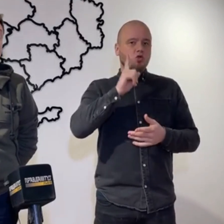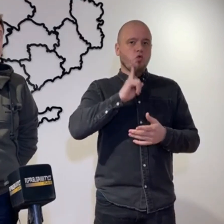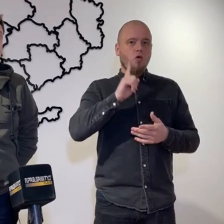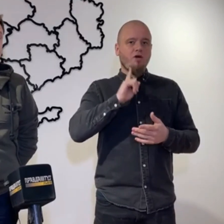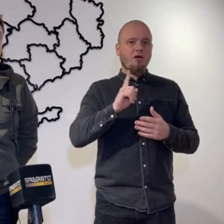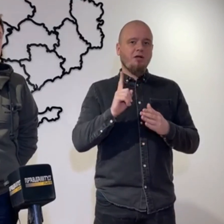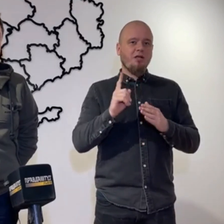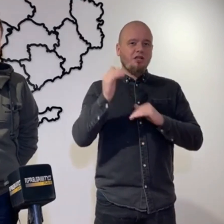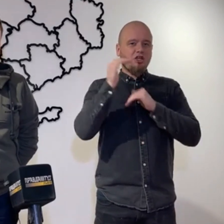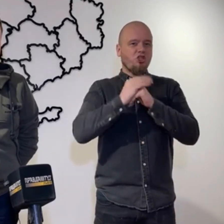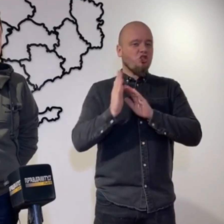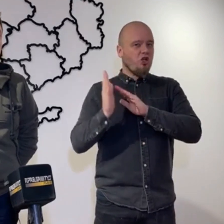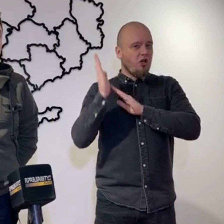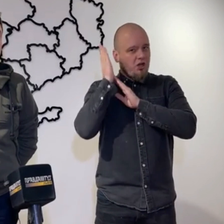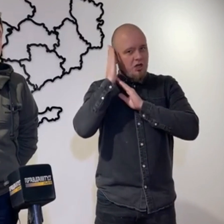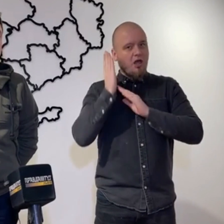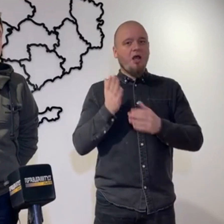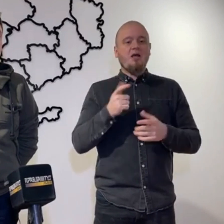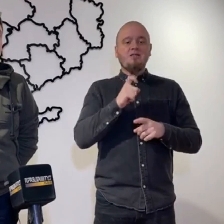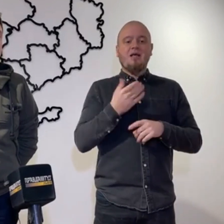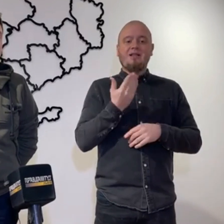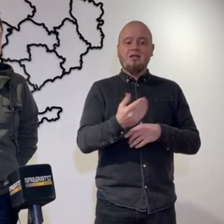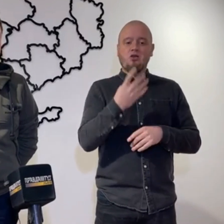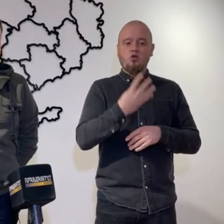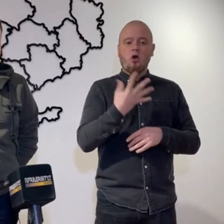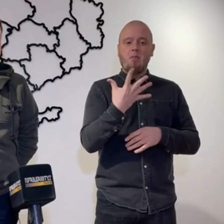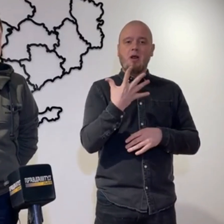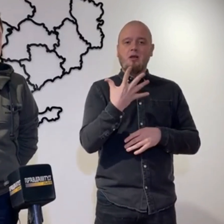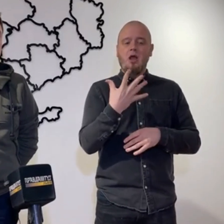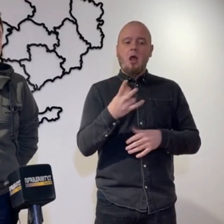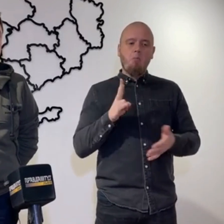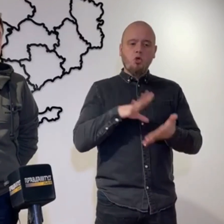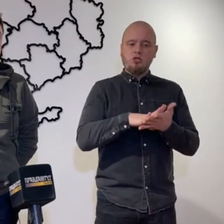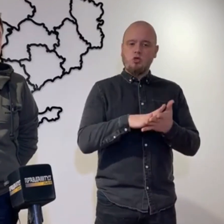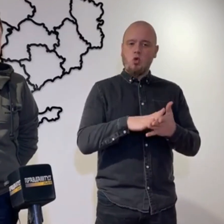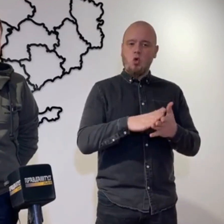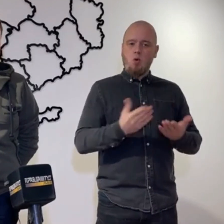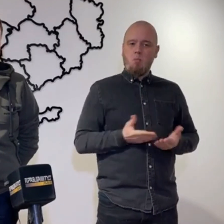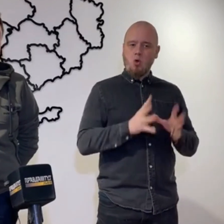тимчасовий нічліг. З них 45 тисяч постійно поселених, інші